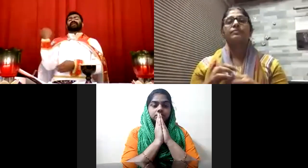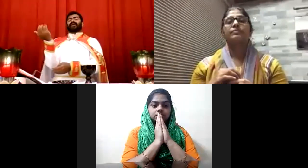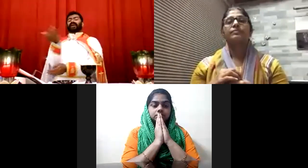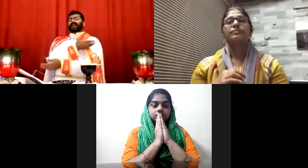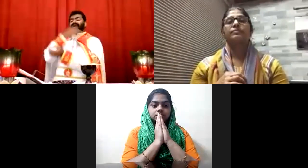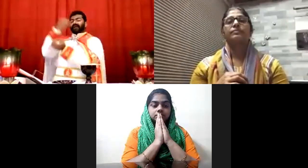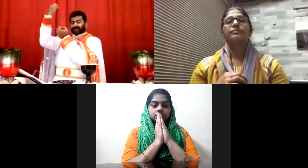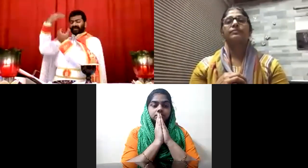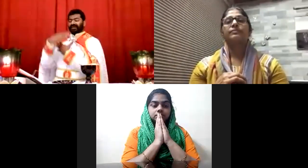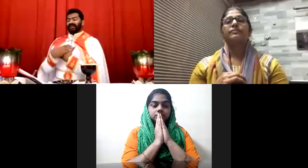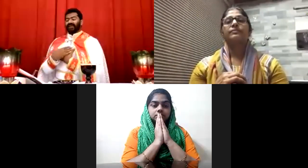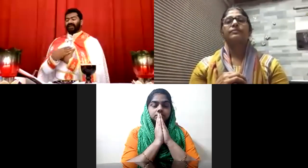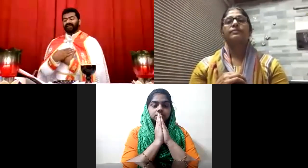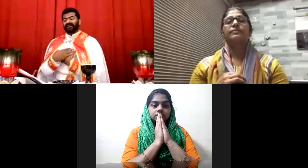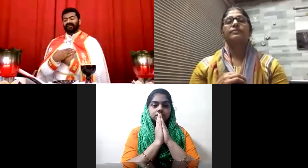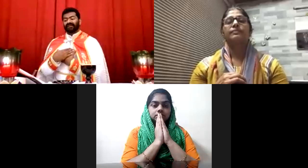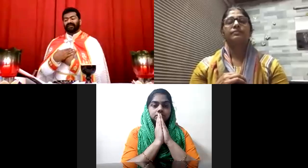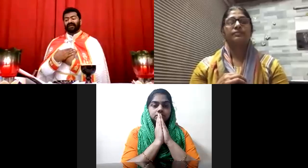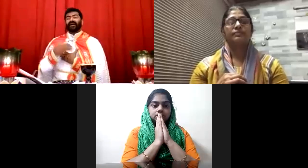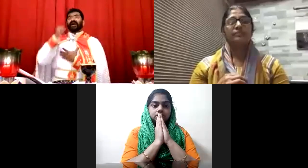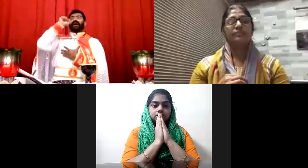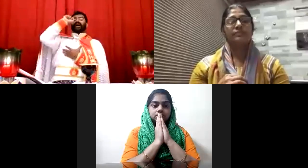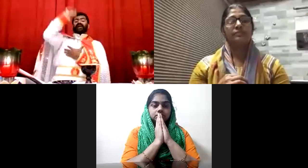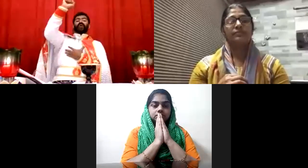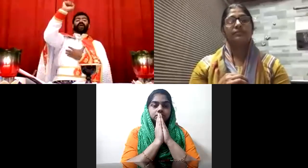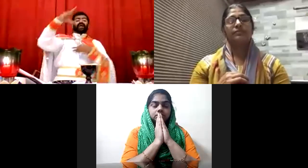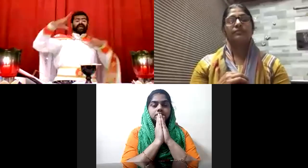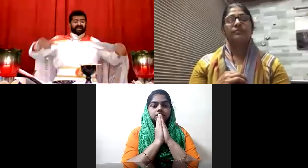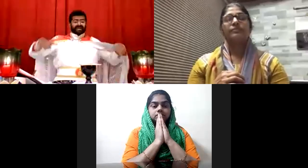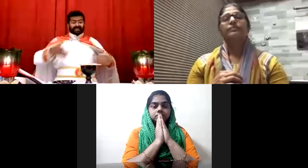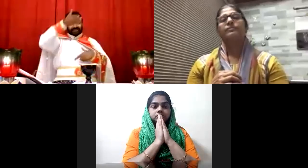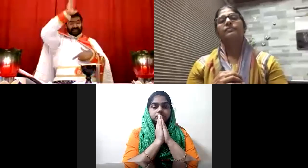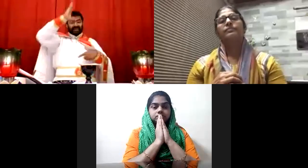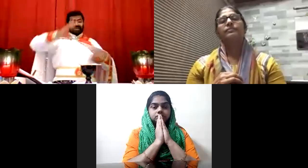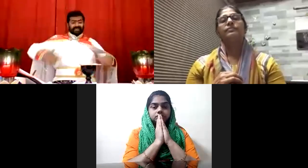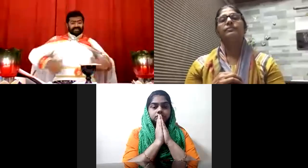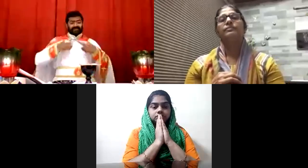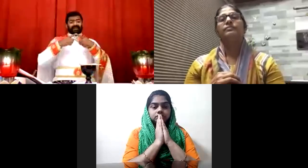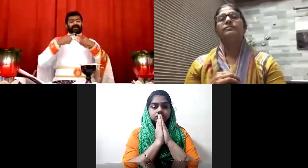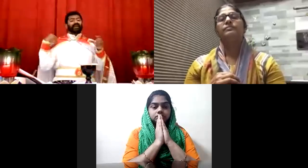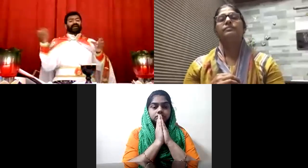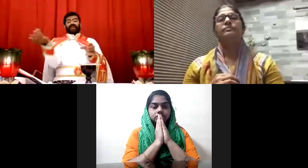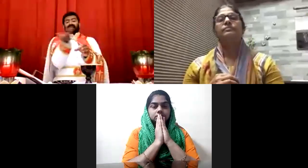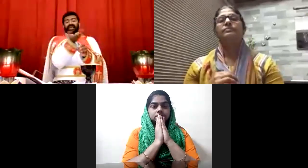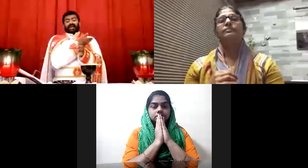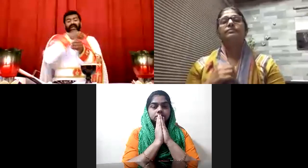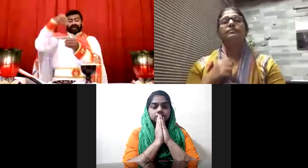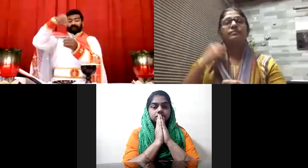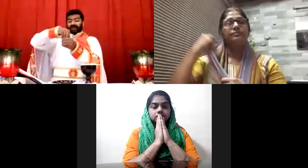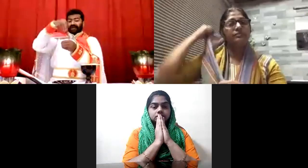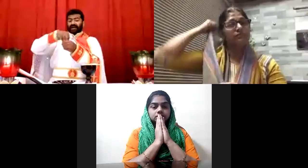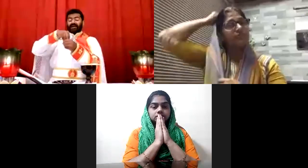അങ്ങ് ഞങ്ങൾക്ക് നൽകിയിരിക്കുന്നത്. അങ്ങയുടെ ദൈവിക ജീവനിൽ